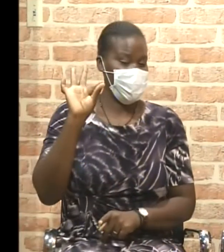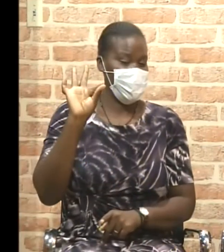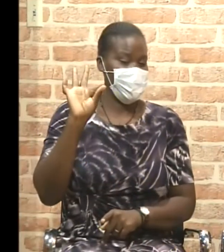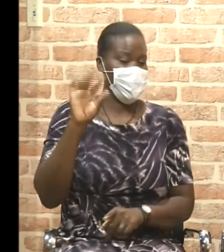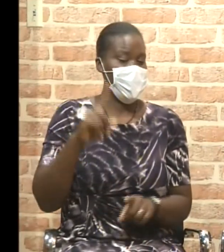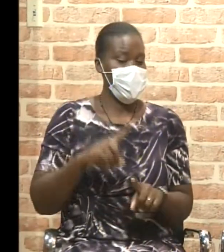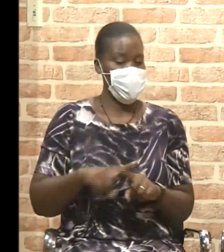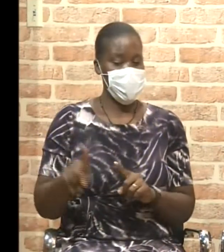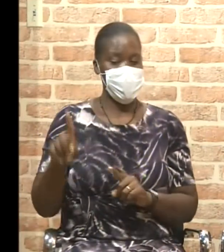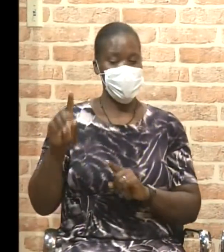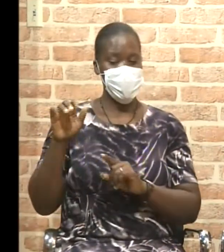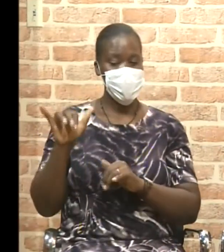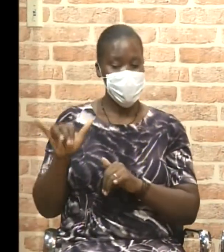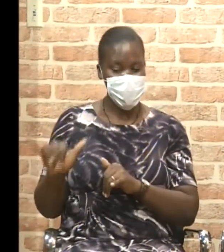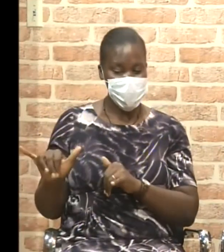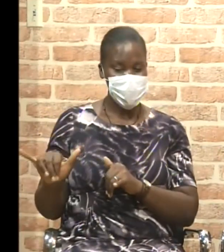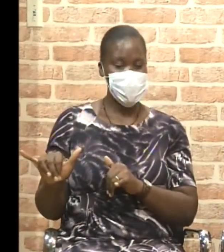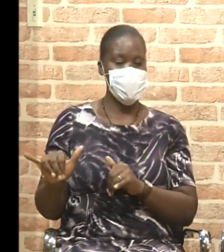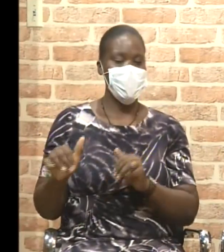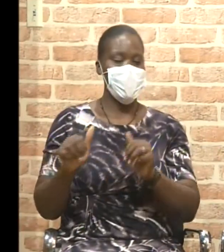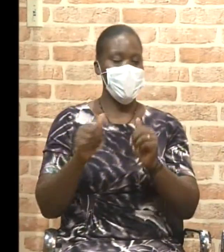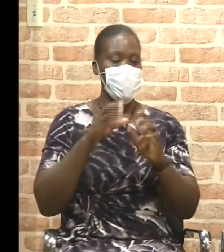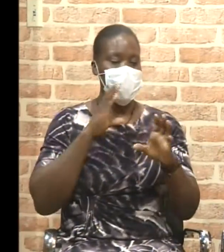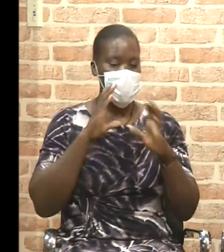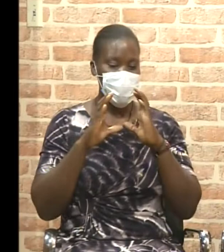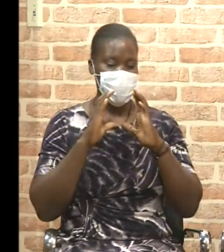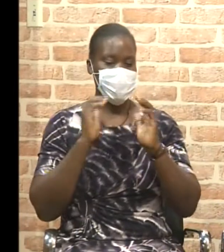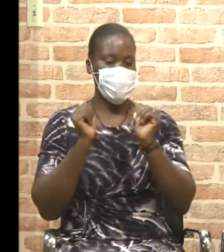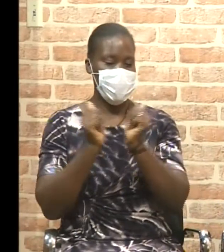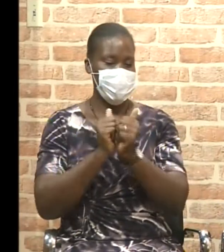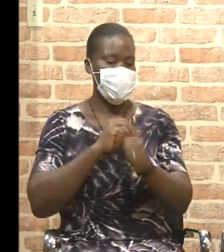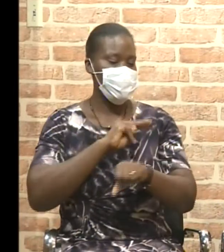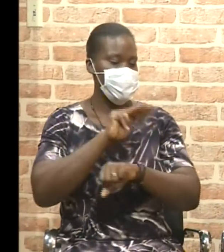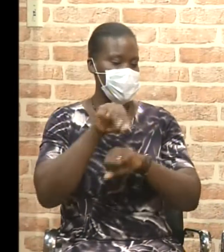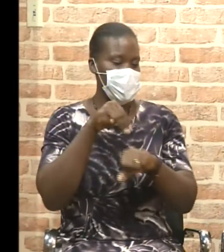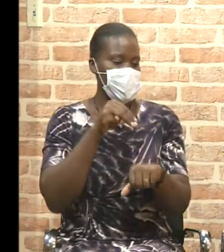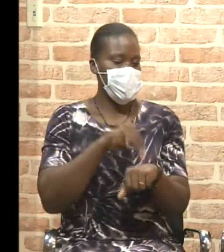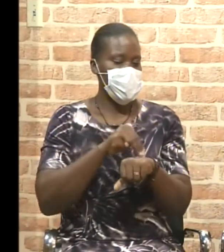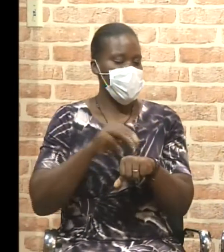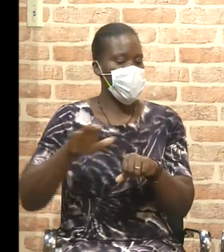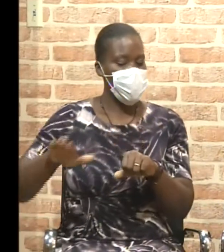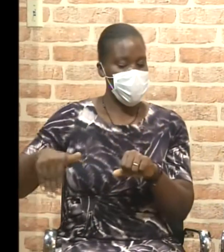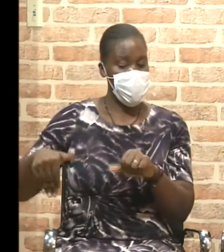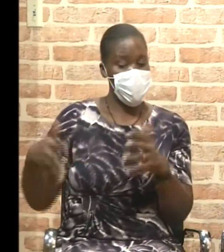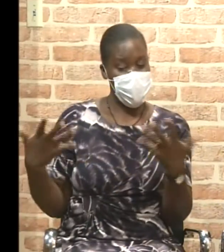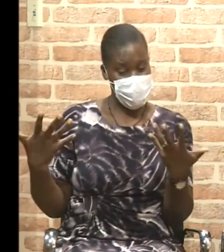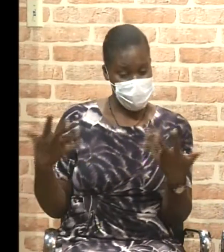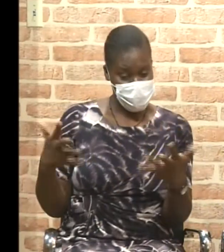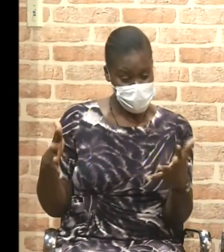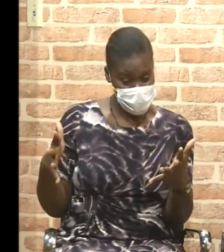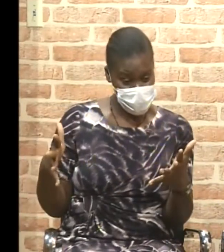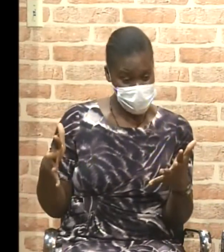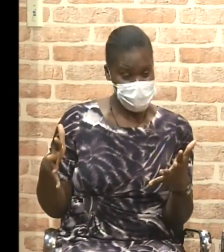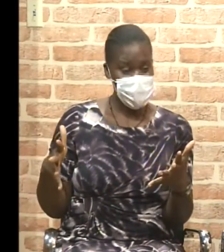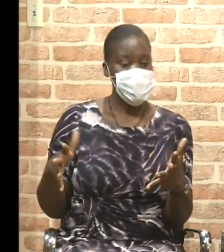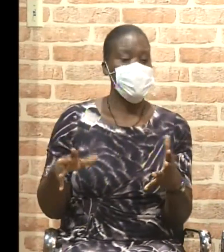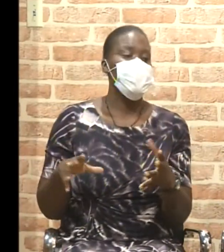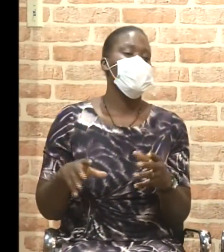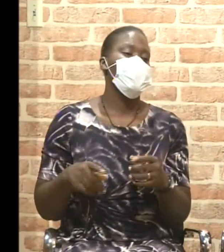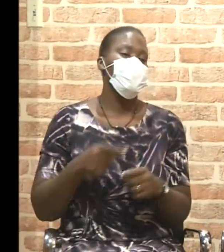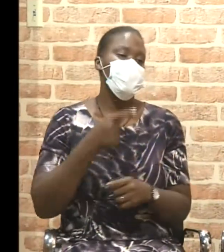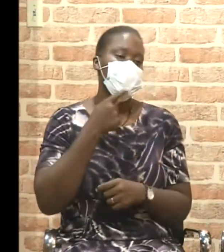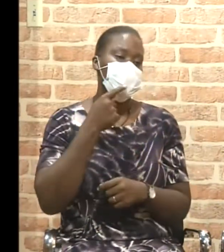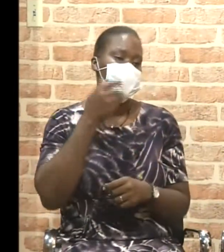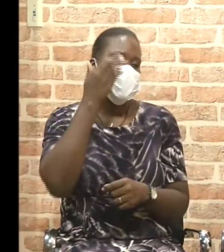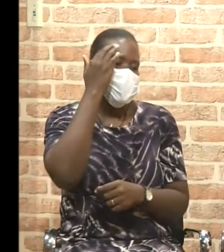avec le ministre pour que nous-mêmes, nous au moins, étant donné que nous pouvons finaliser tout le monde supposé bailler mon cash, pour au moins nous avons l'idée